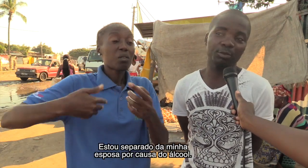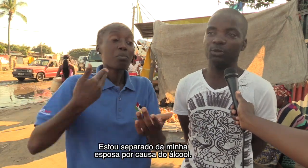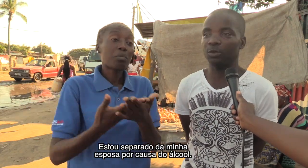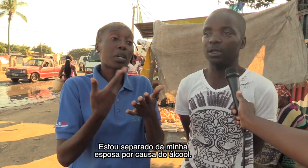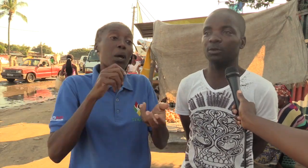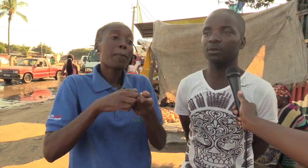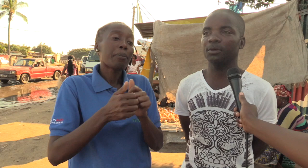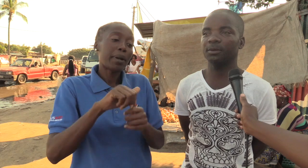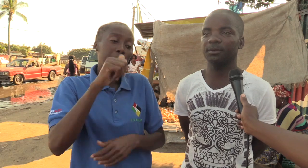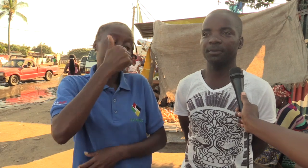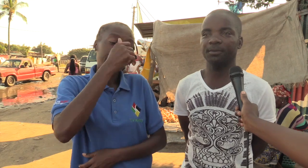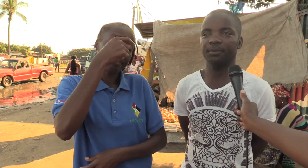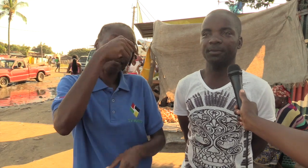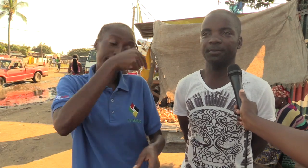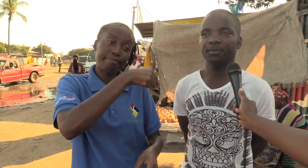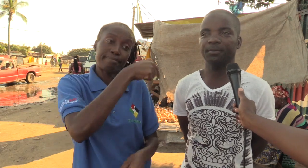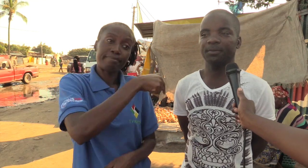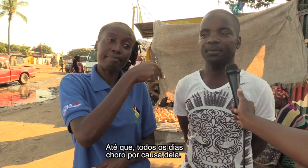Um bocadinho do álcool.